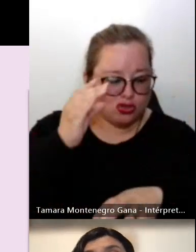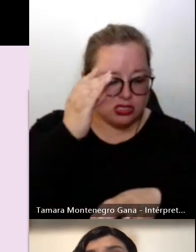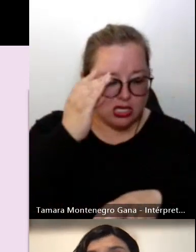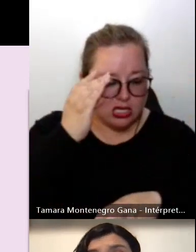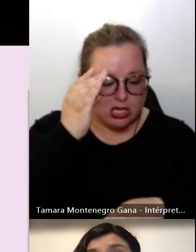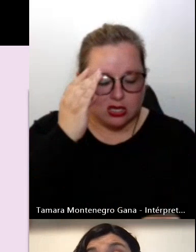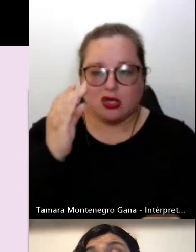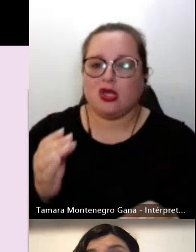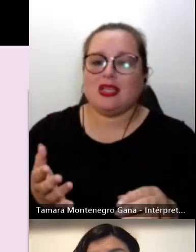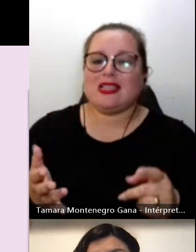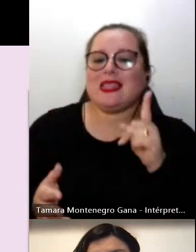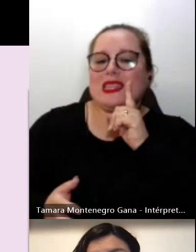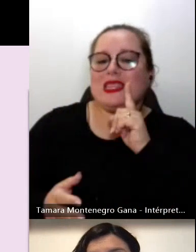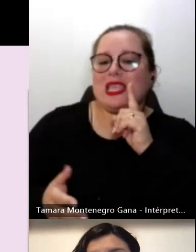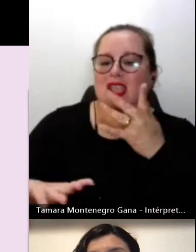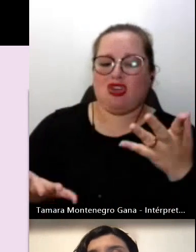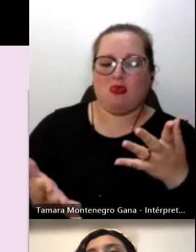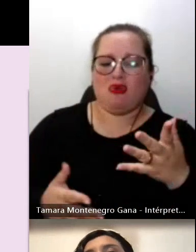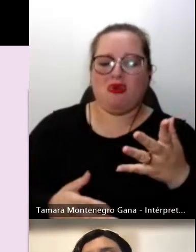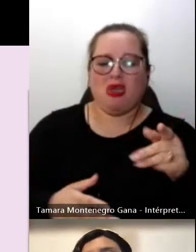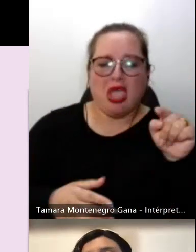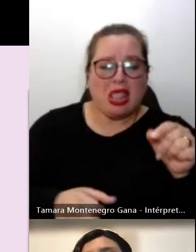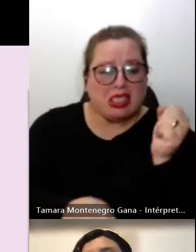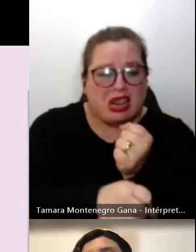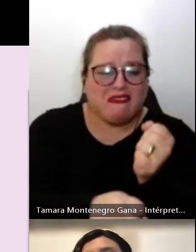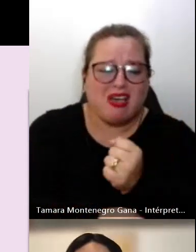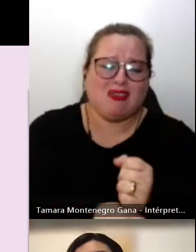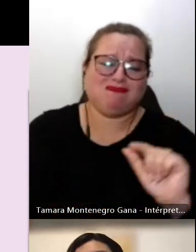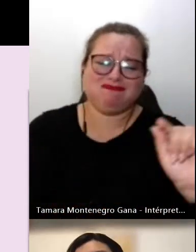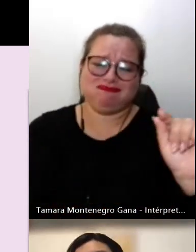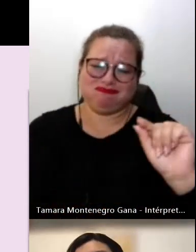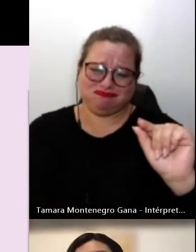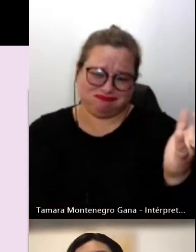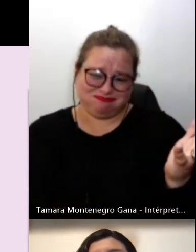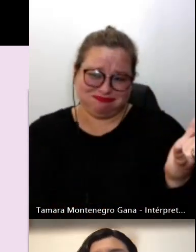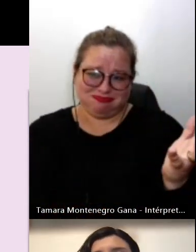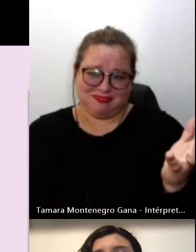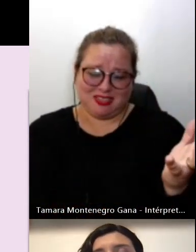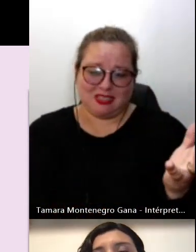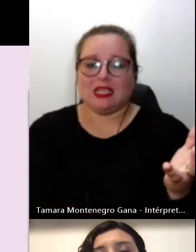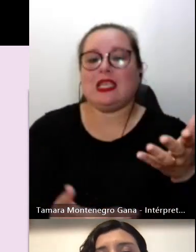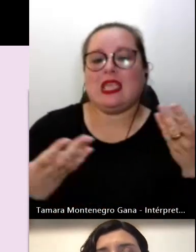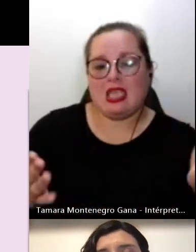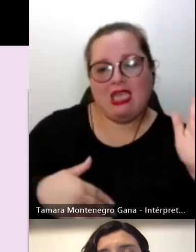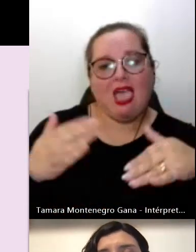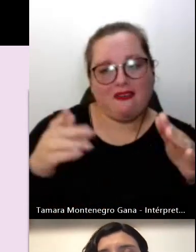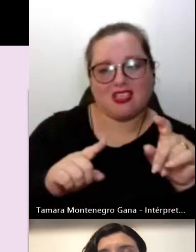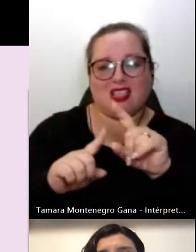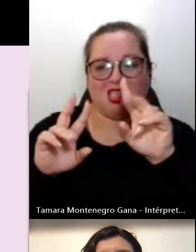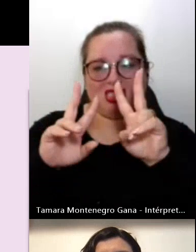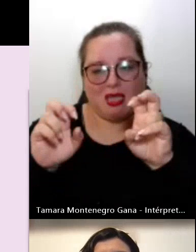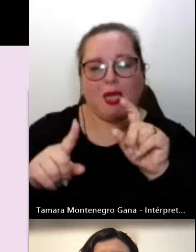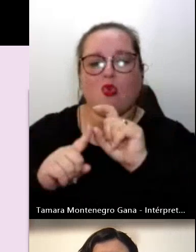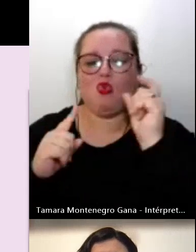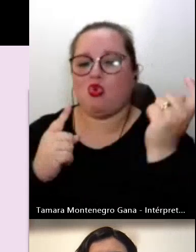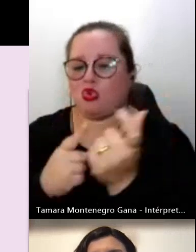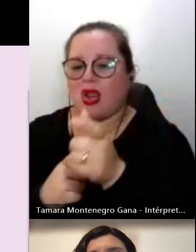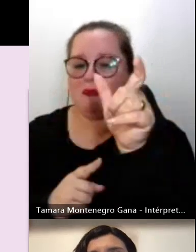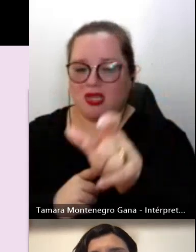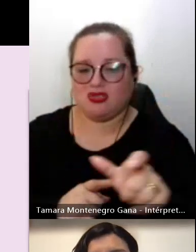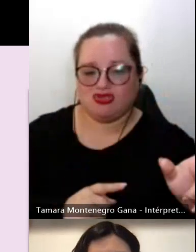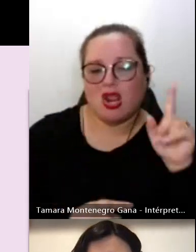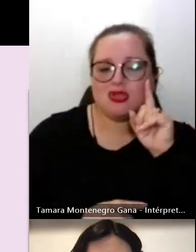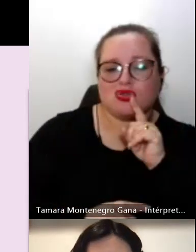se subvaloran sus funciones, y estos choques que a veces se dan culturales entre personas